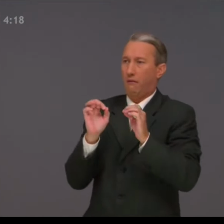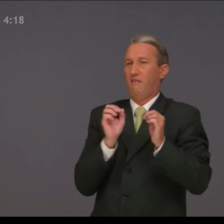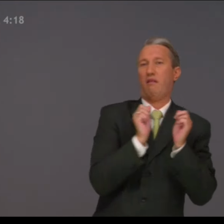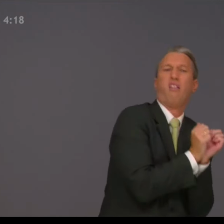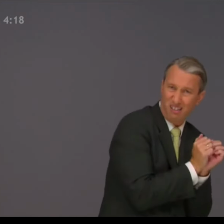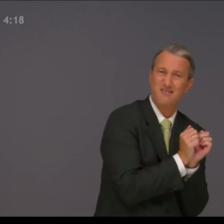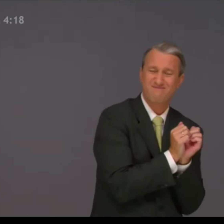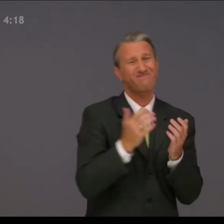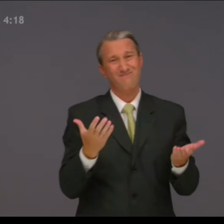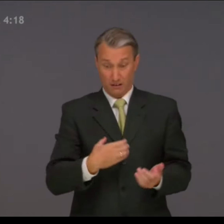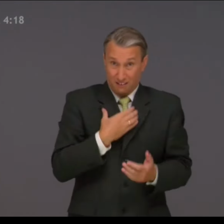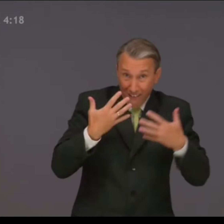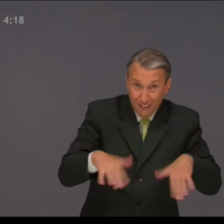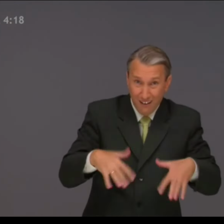Silah bu.